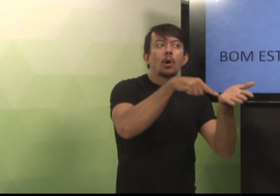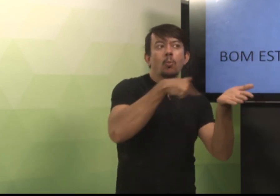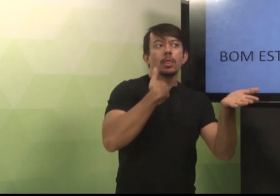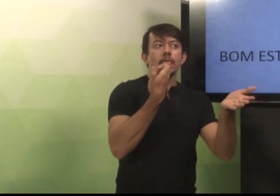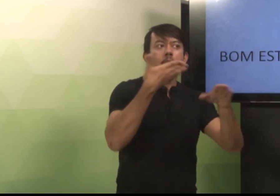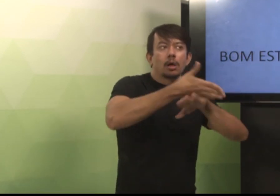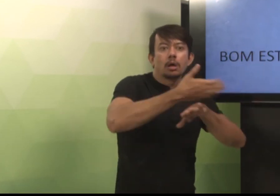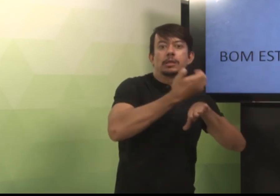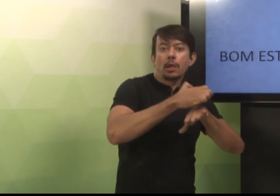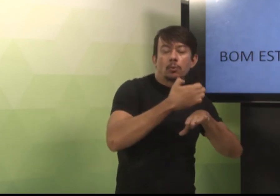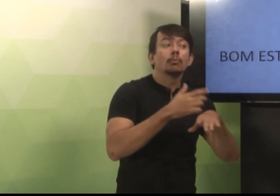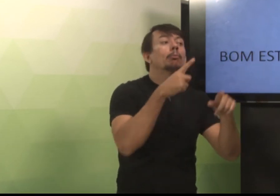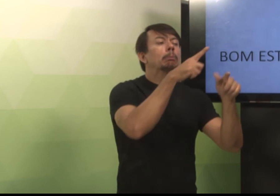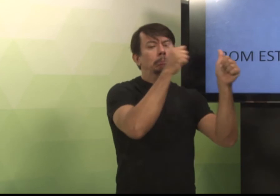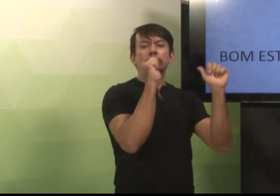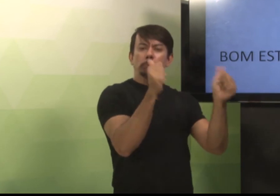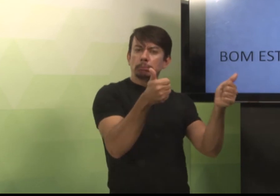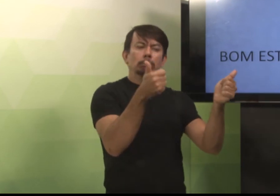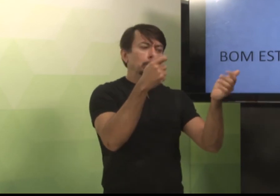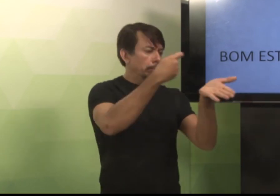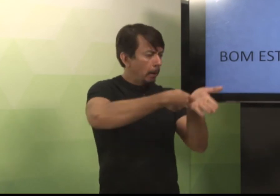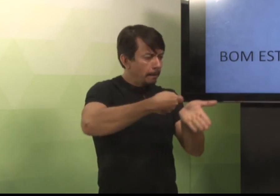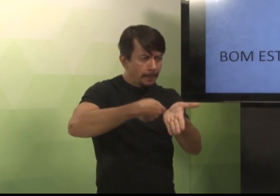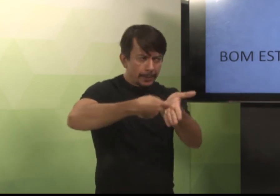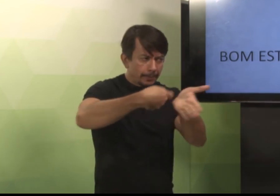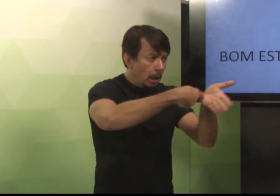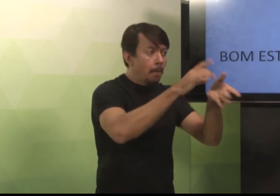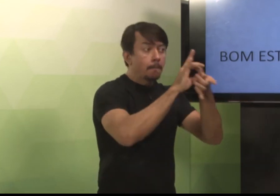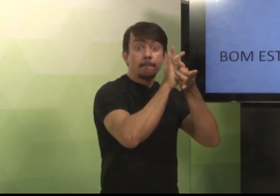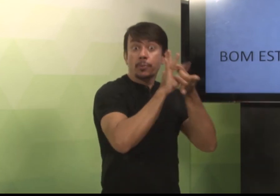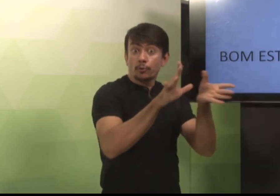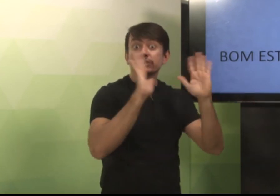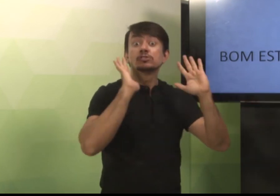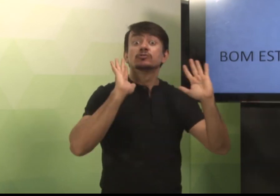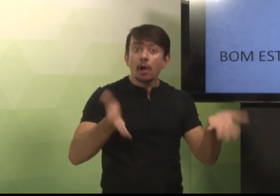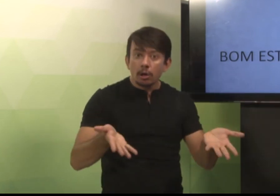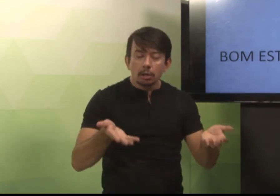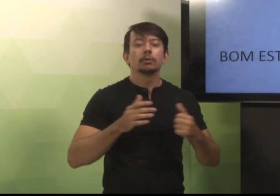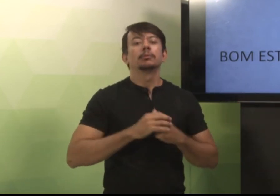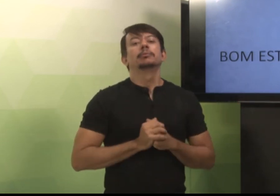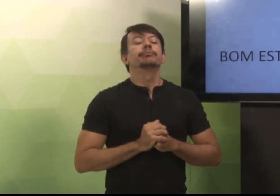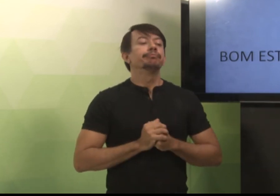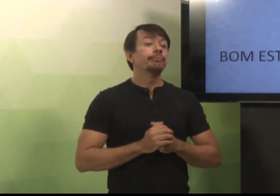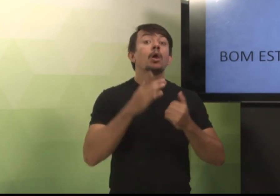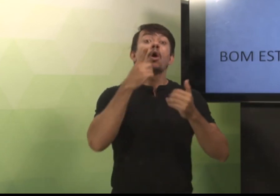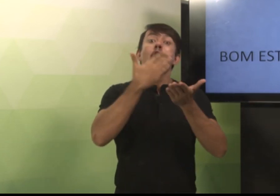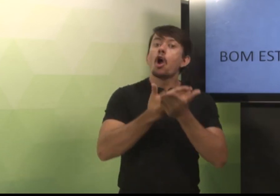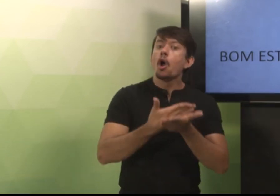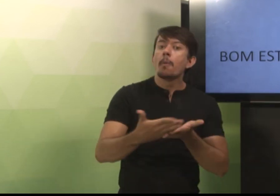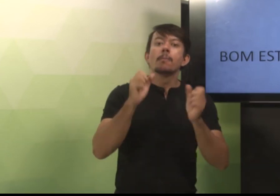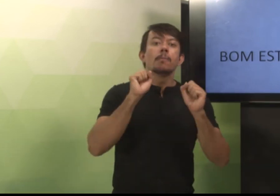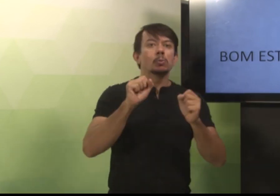falar sobre o estágio, entregar documentação de autorização para que você possa começar.